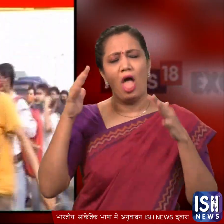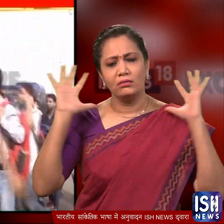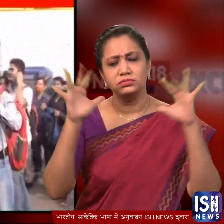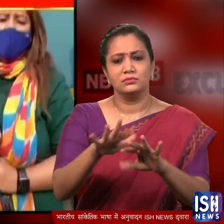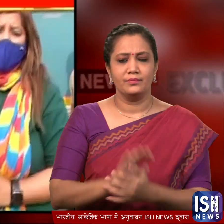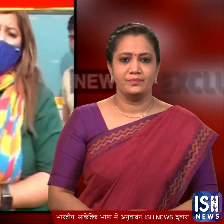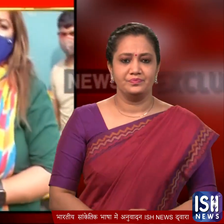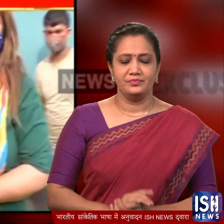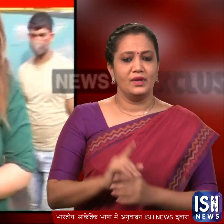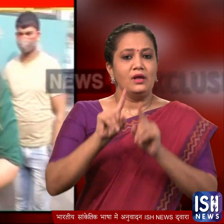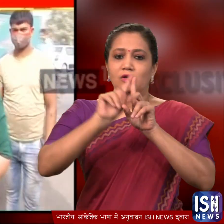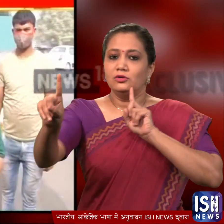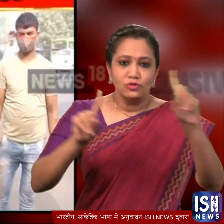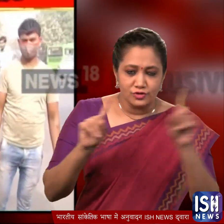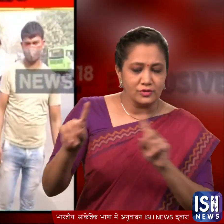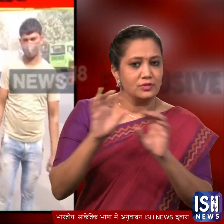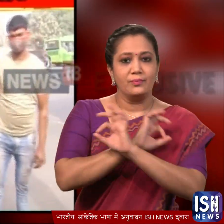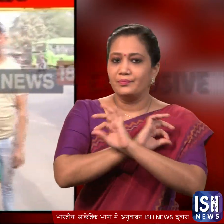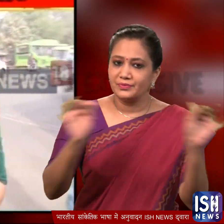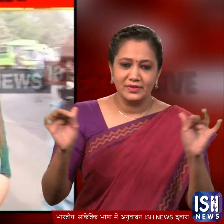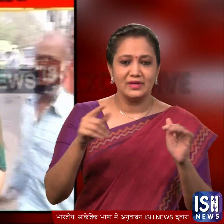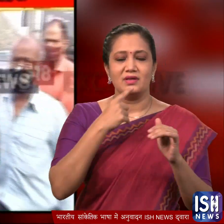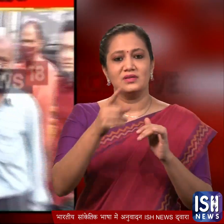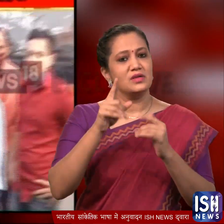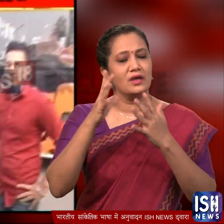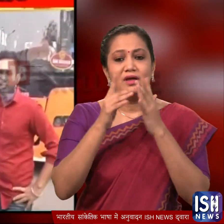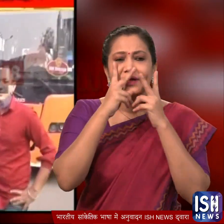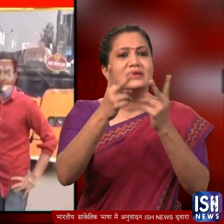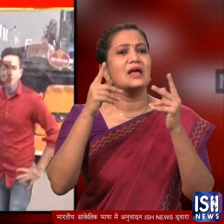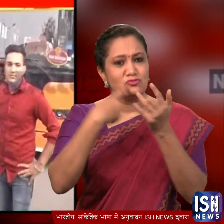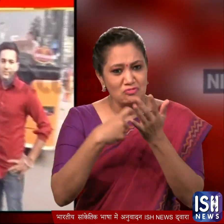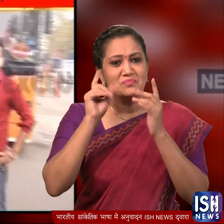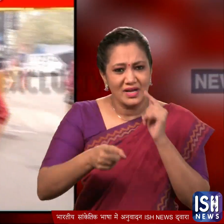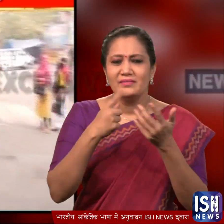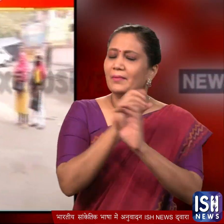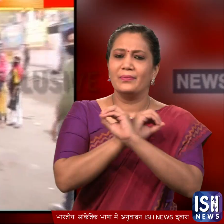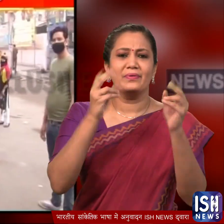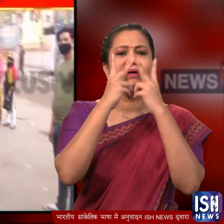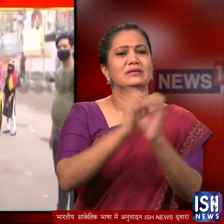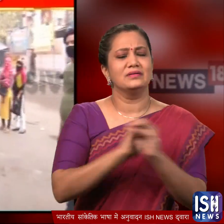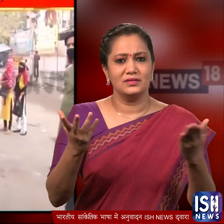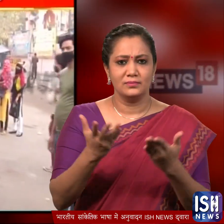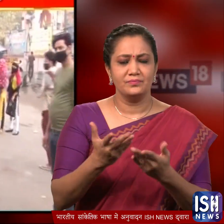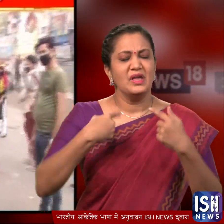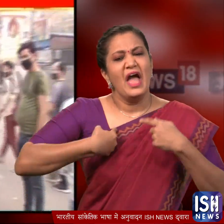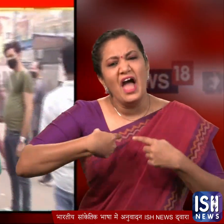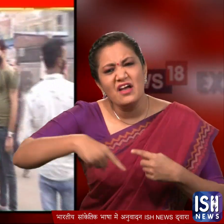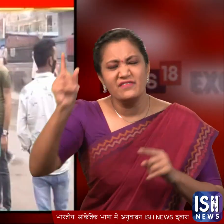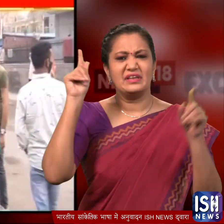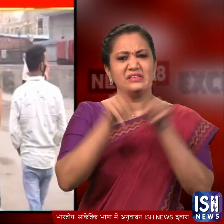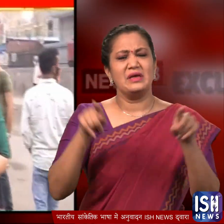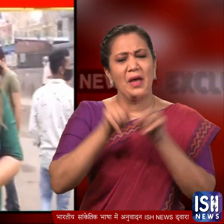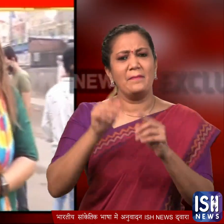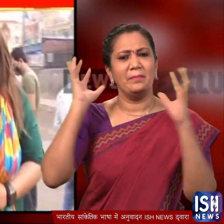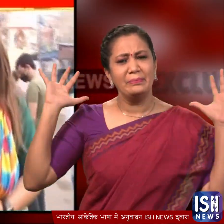गया। सोशल डिस्टेंसिंग का जो दावा रहता है वो कहीं देखने को नहीं मिल रही है। इसी तरीके से हर रोज